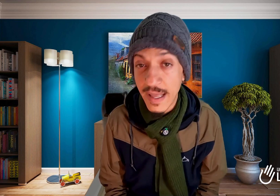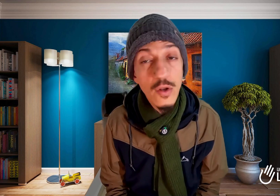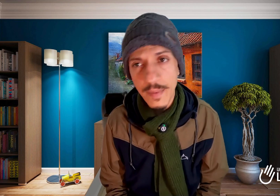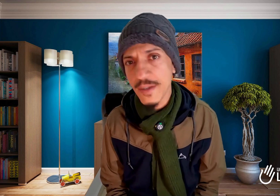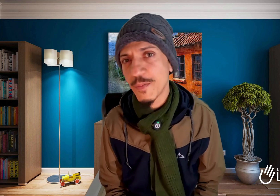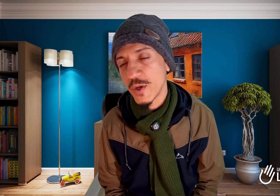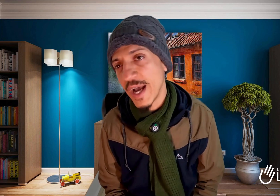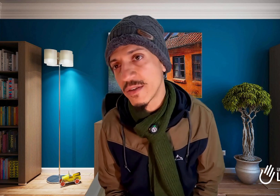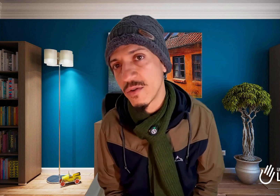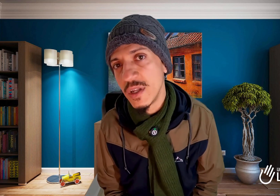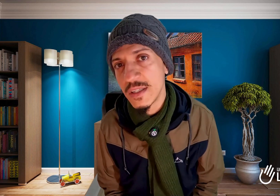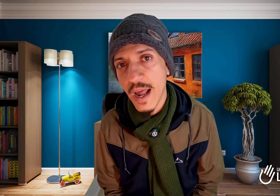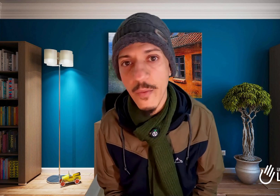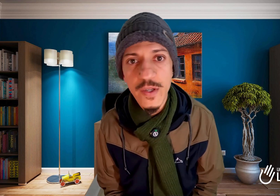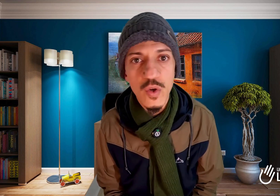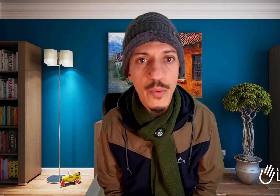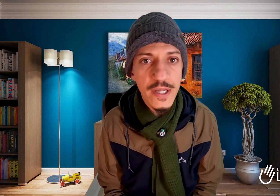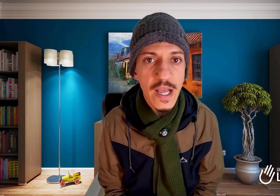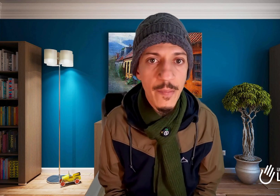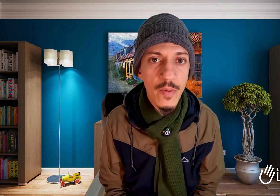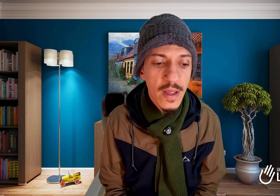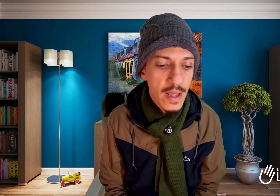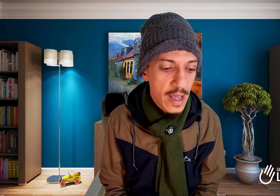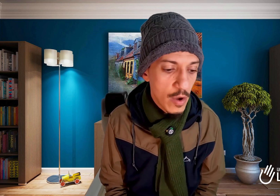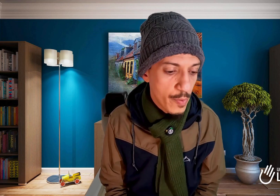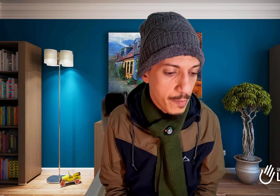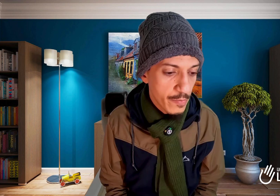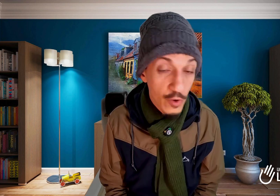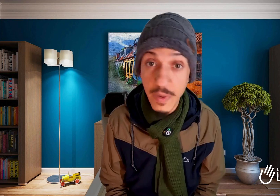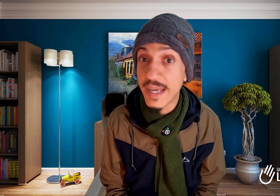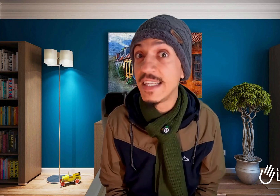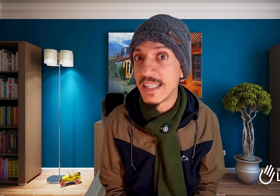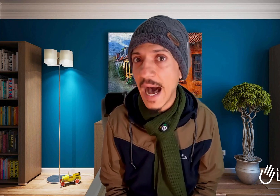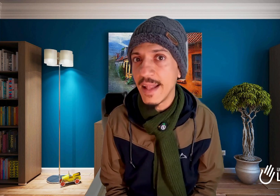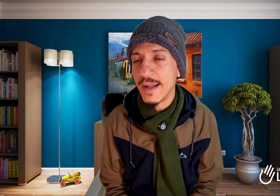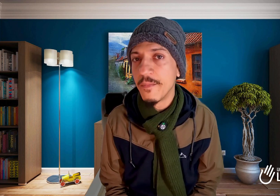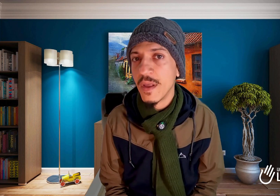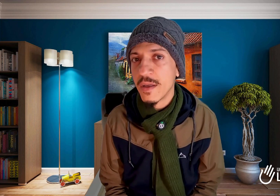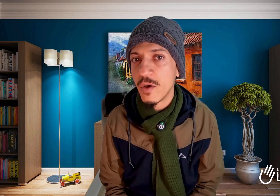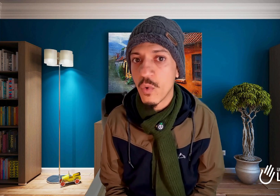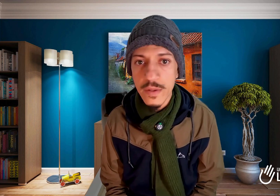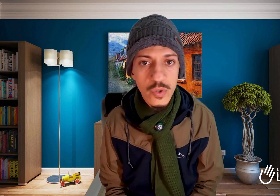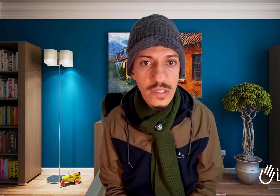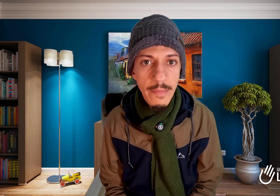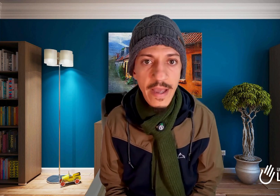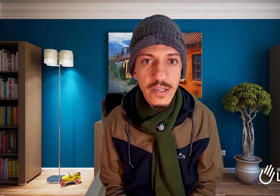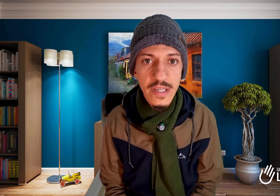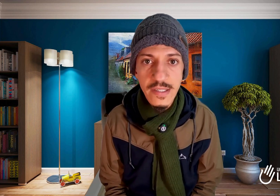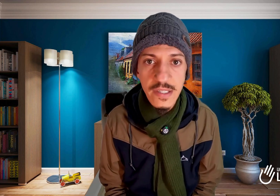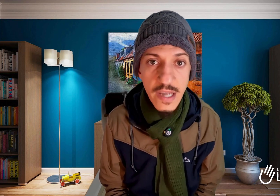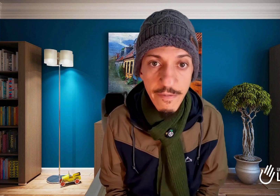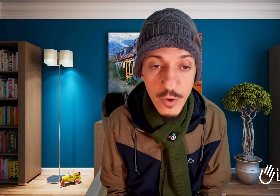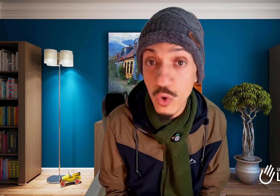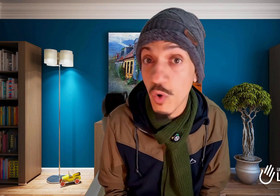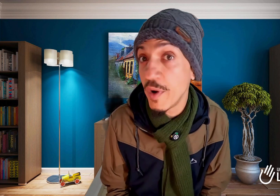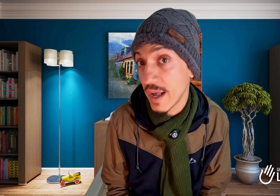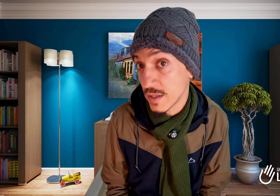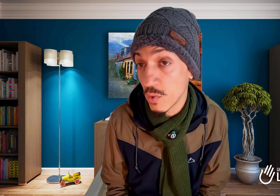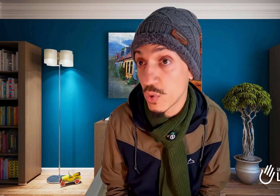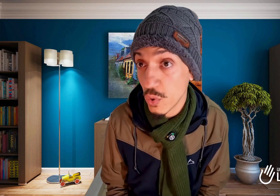inúmeros projetos que utilizaram isso, como por exemplo o próprio filme Crisálida, que conta justamente desse desafio de comunicação dos surdos no dia